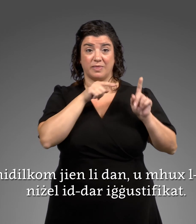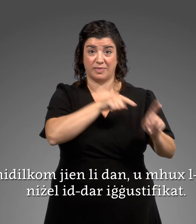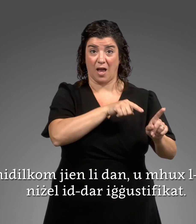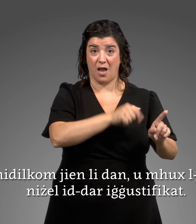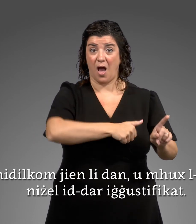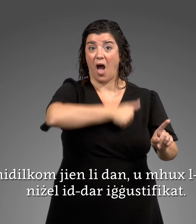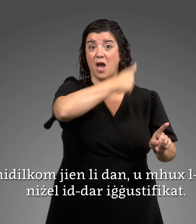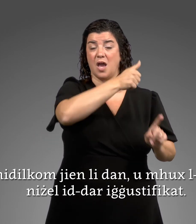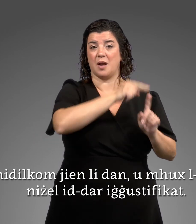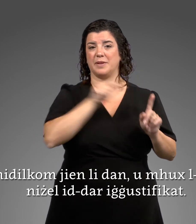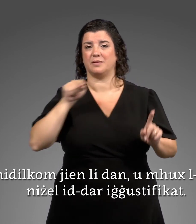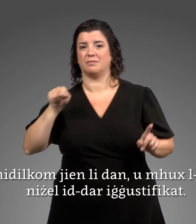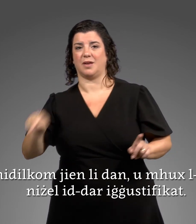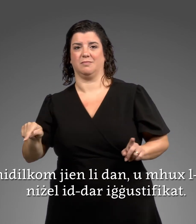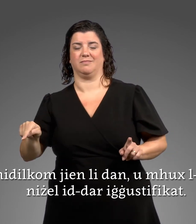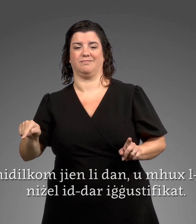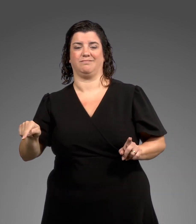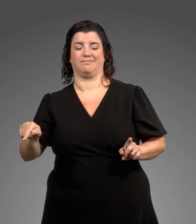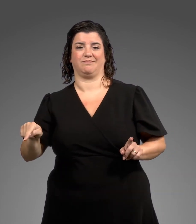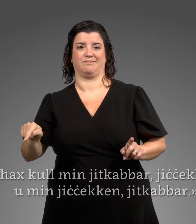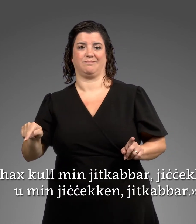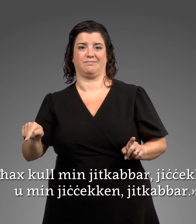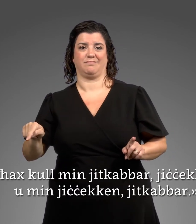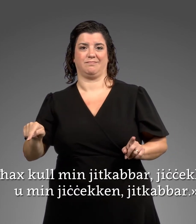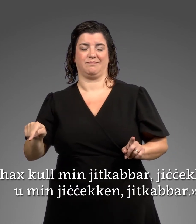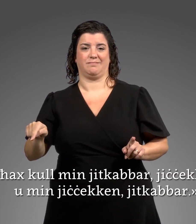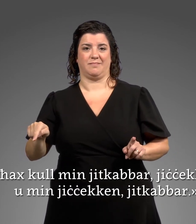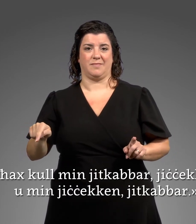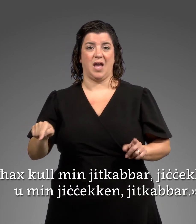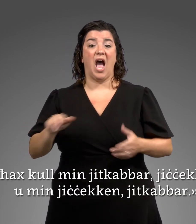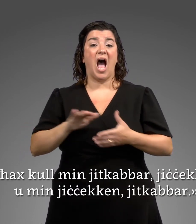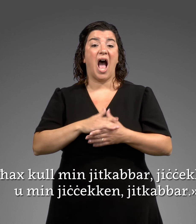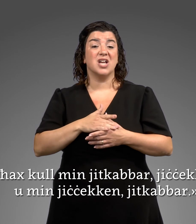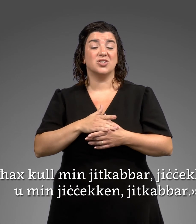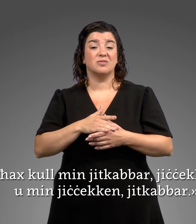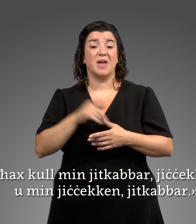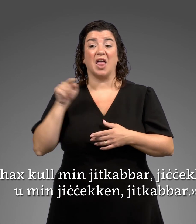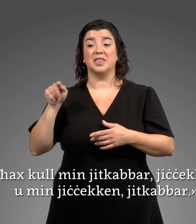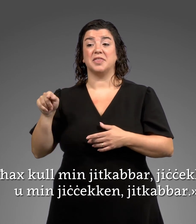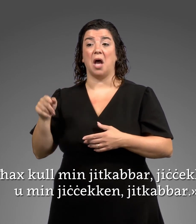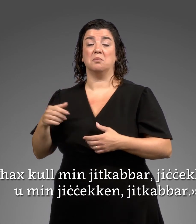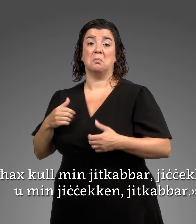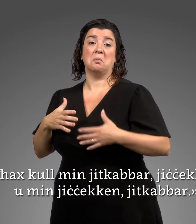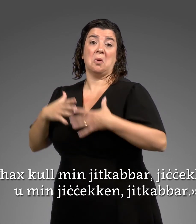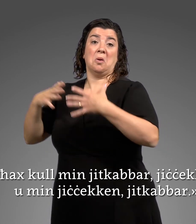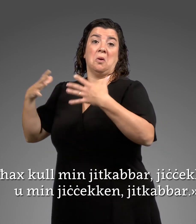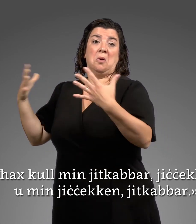Nizal id-dar iġustifikat Aħx kul minn jitqabbar Jitċeken